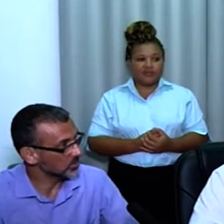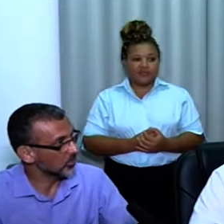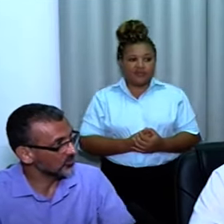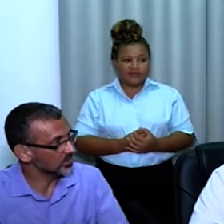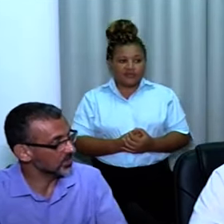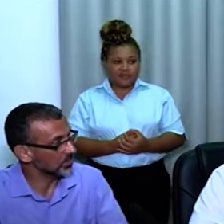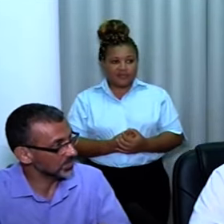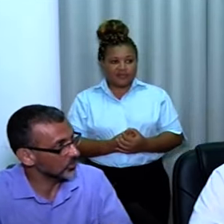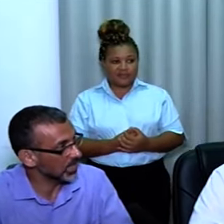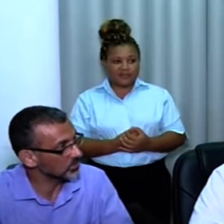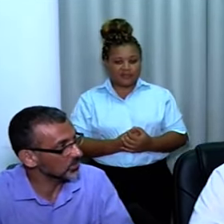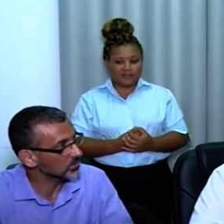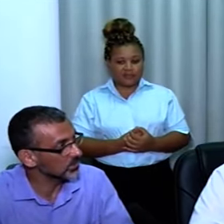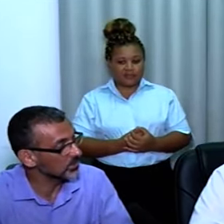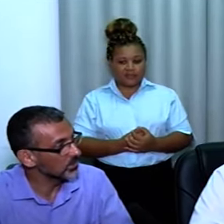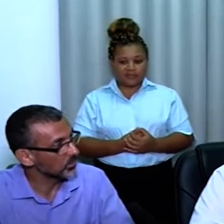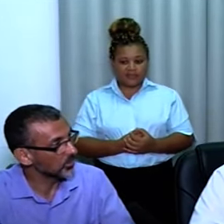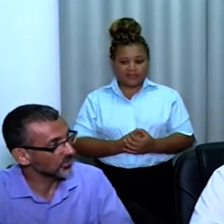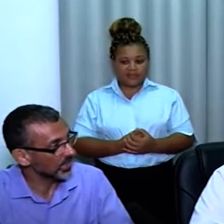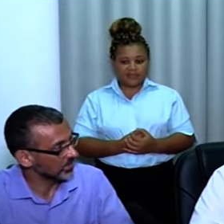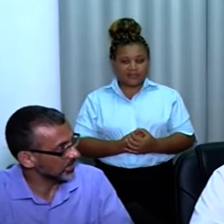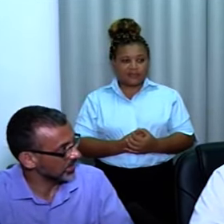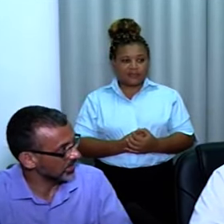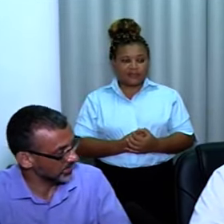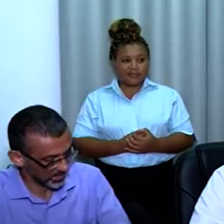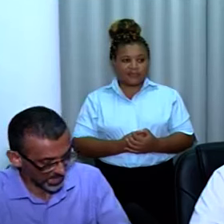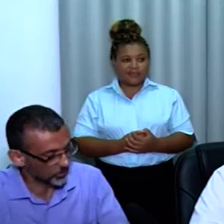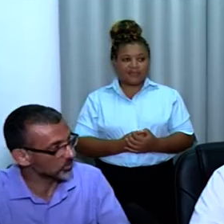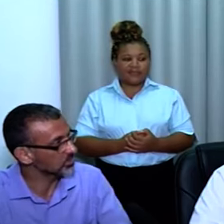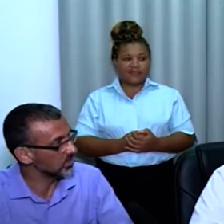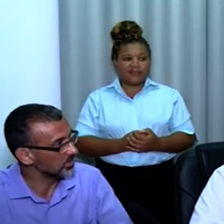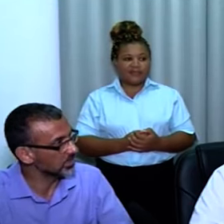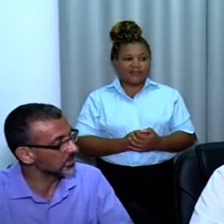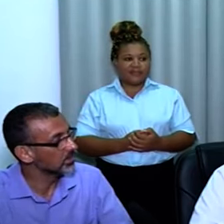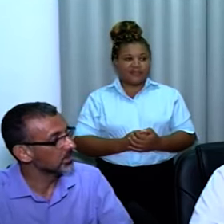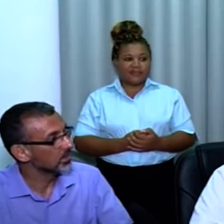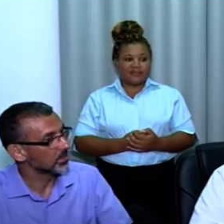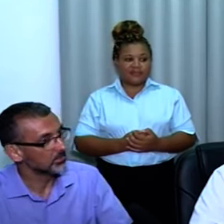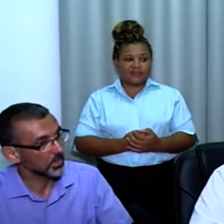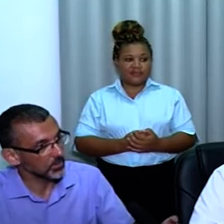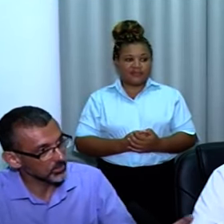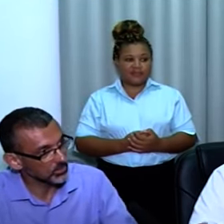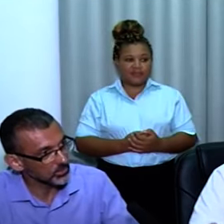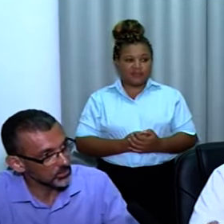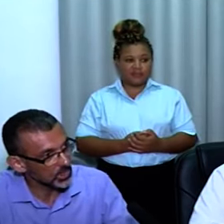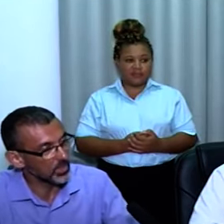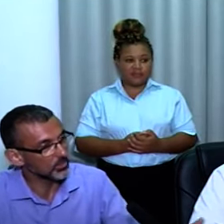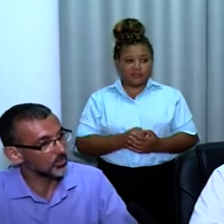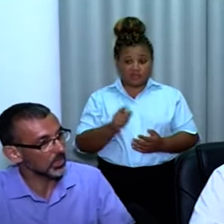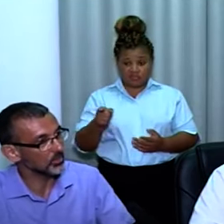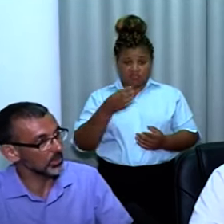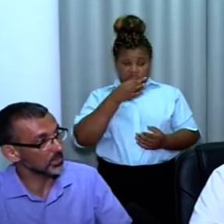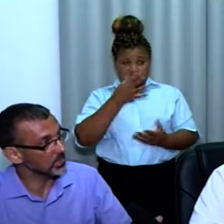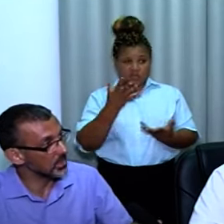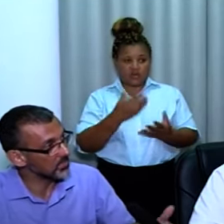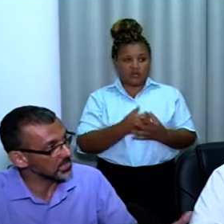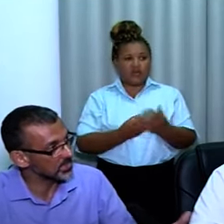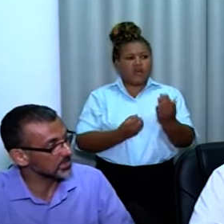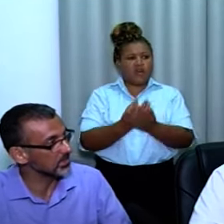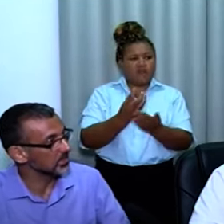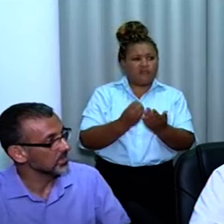aussi profite sa l'occasion aussi pour m'en faire un l'annonce publique. Et nous demandons à qui